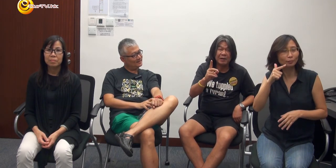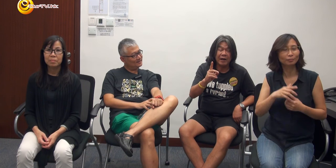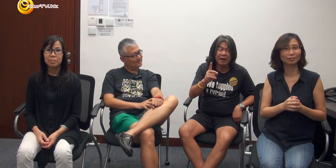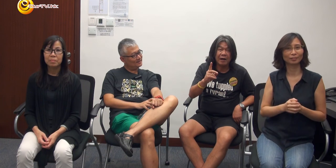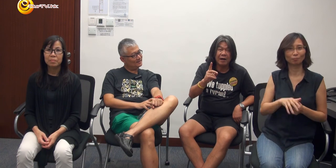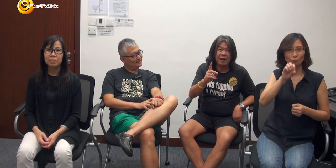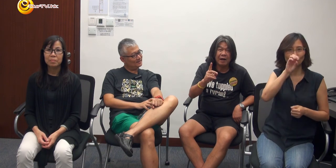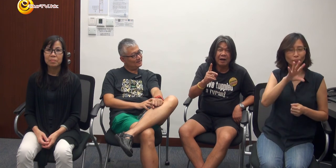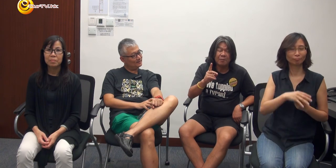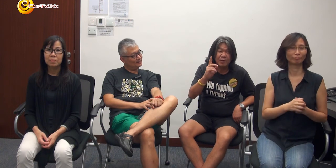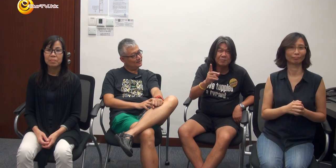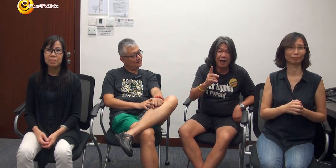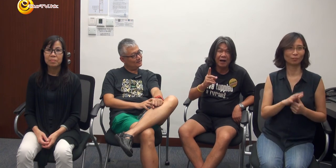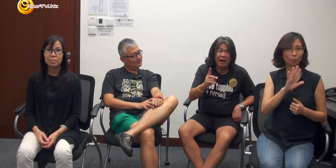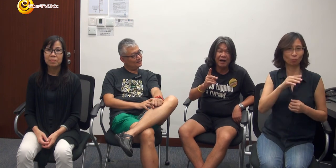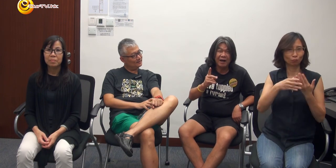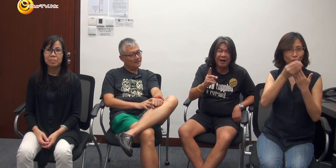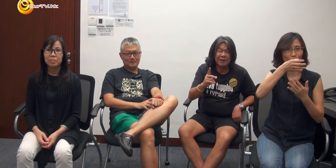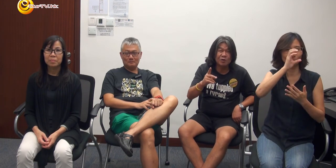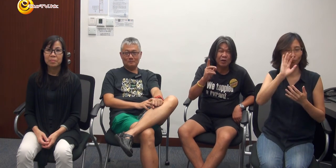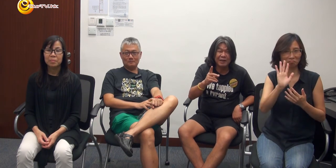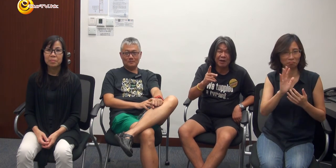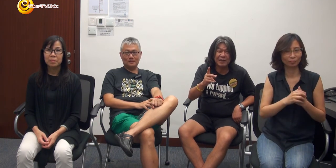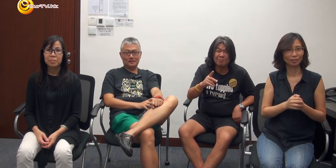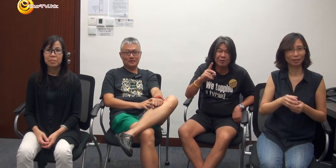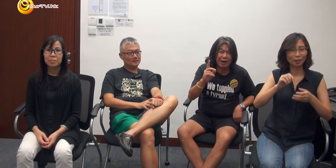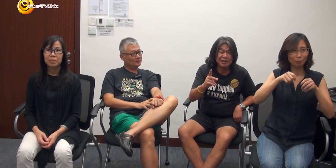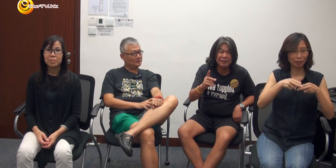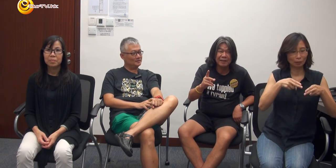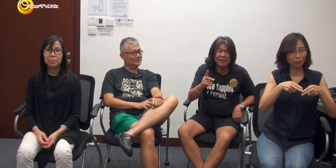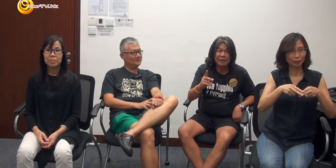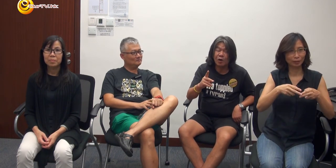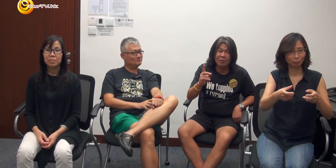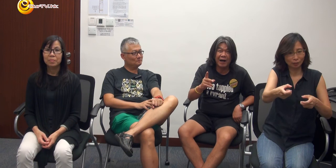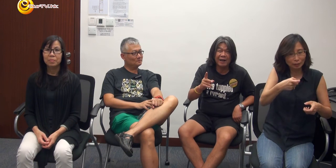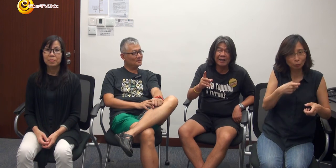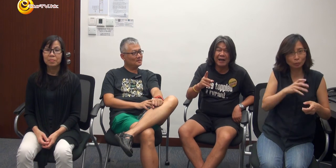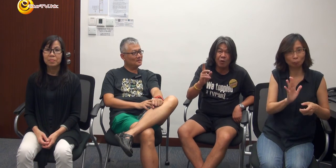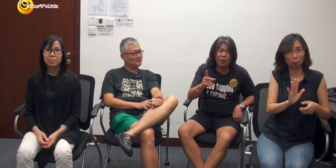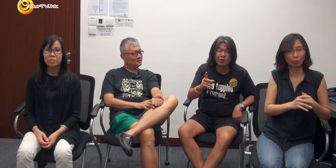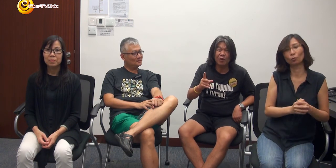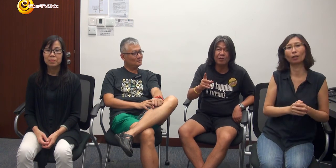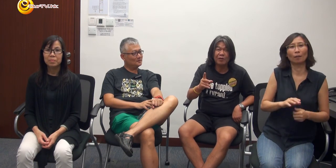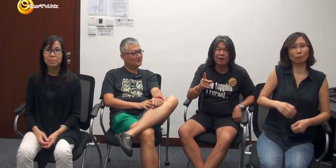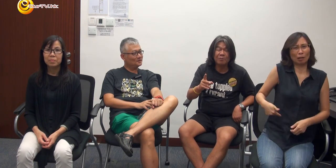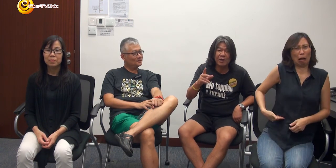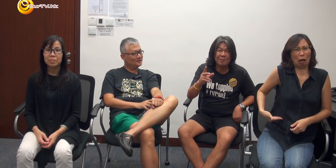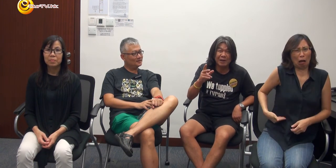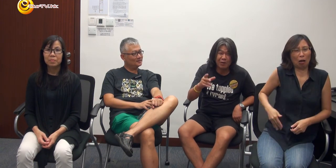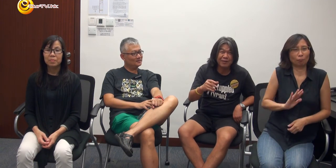聽，唔好飲茶，就算去食快餐唔好找 錢， 同埋幾肚餓都好。唔好叫人畢粥，